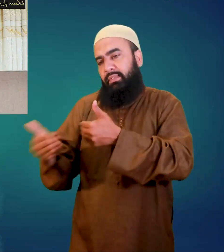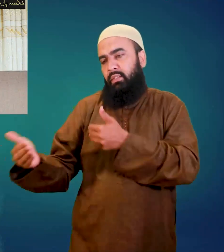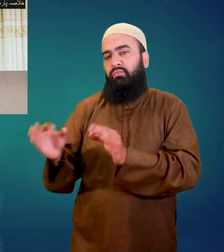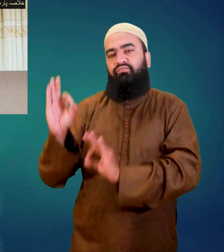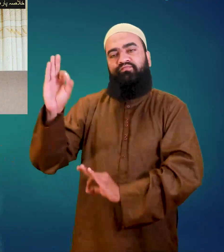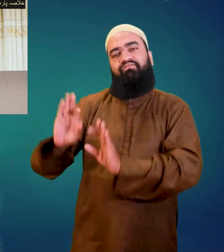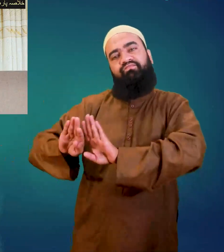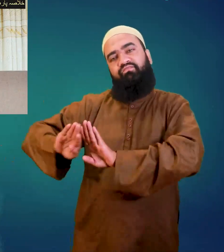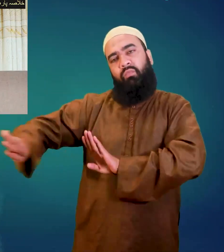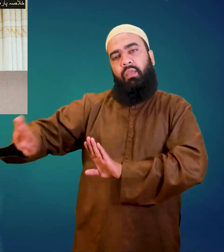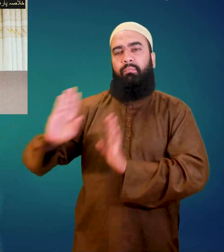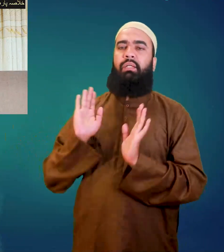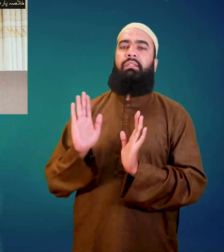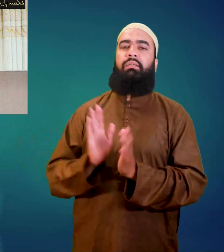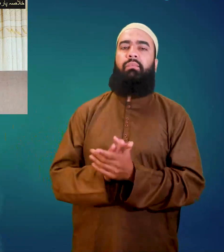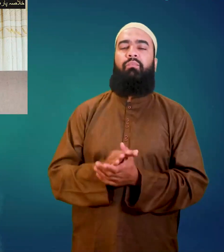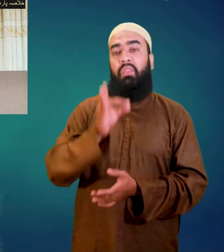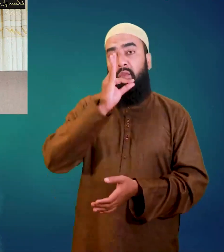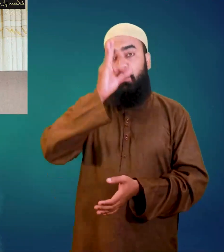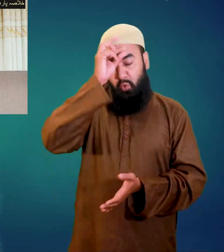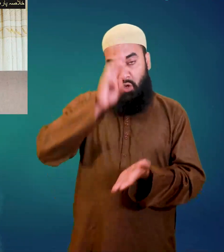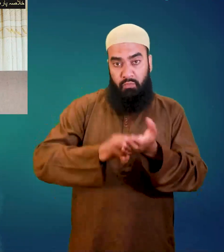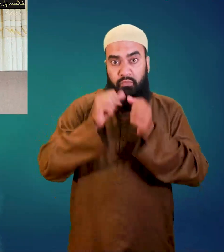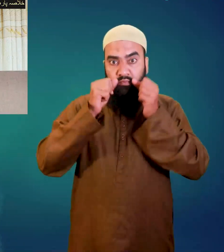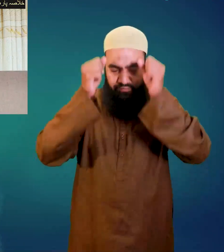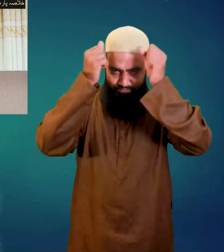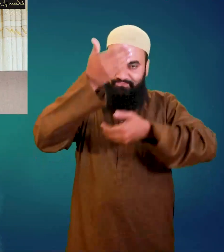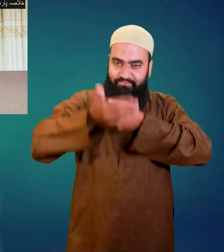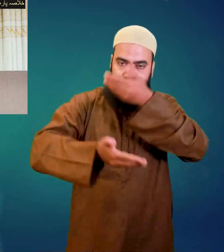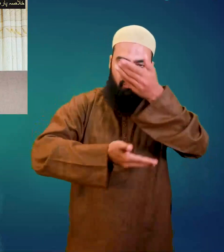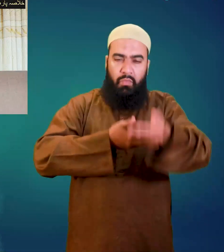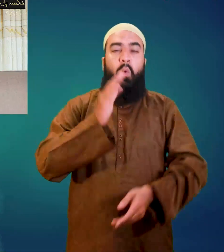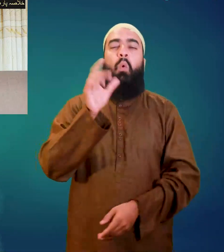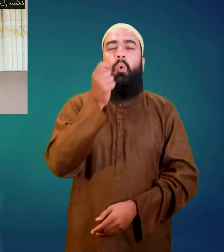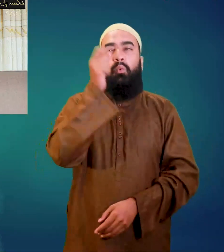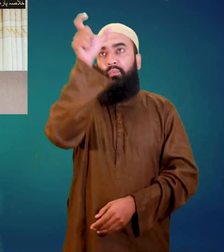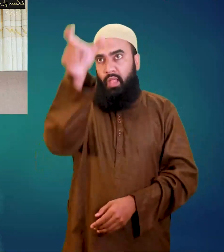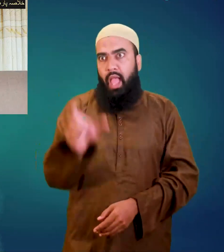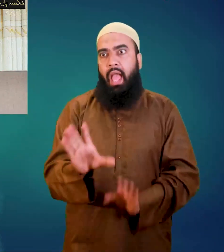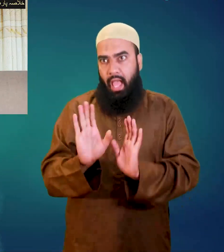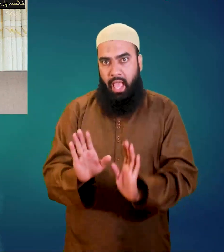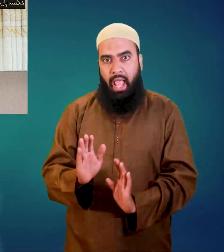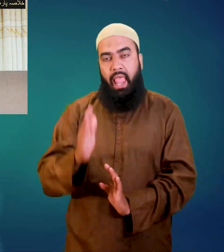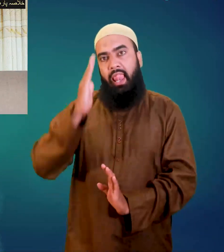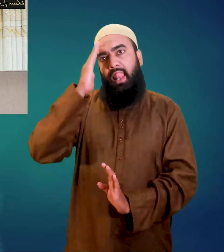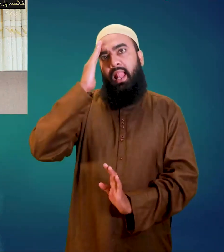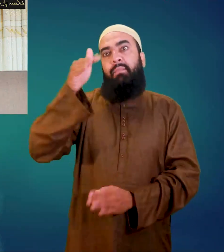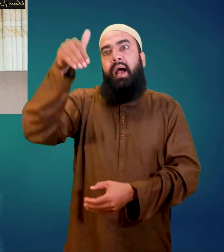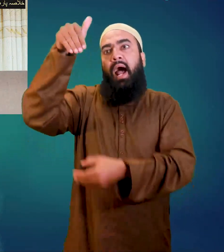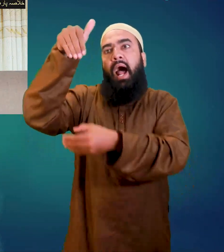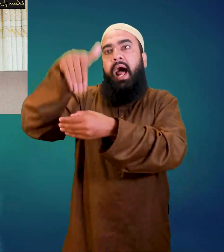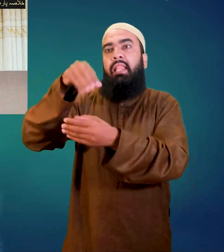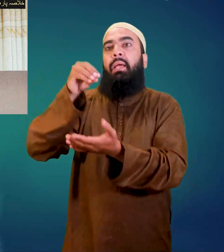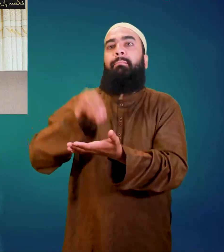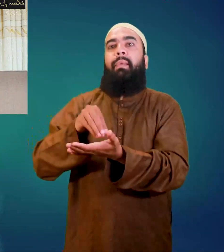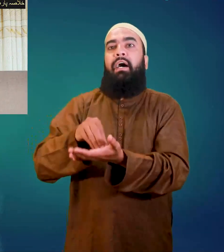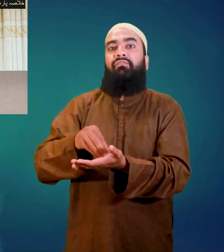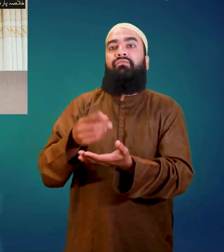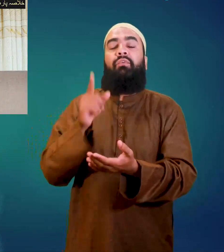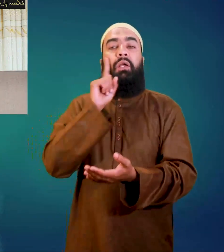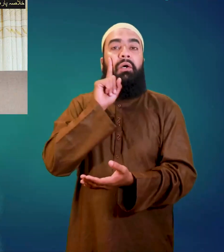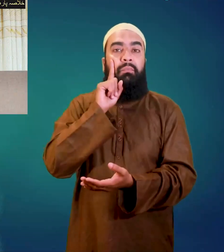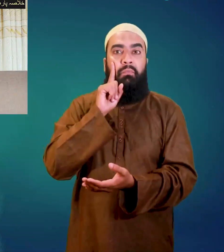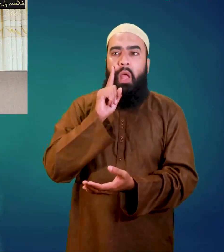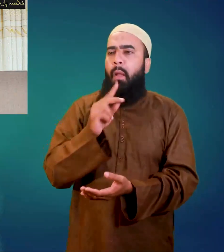نے فرمایا کسی انسان کا اسلام اس وقت اچھا ہو سکتا ہے جب وہ بے فائدہ لا یعنی چیزوں